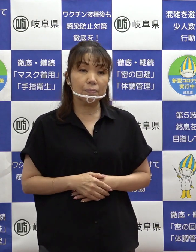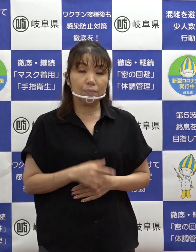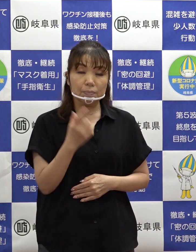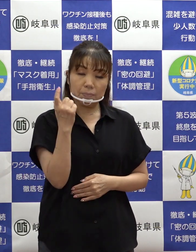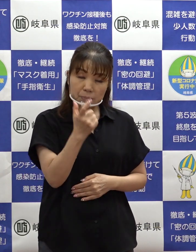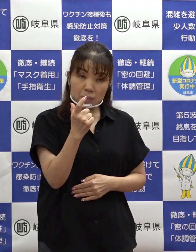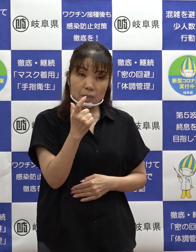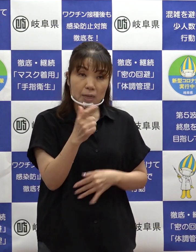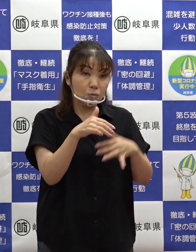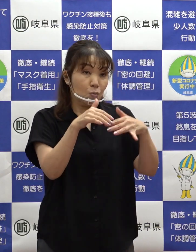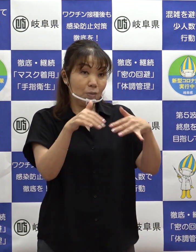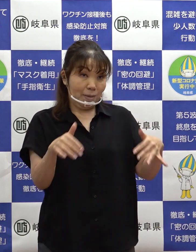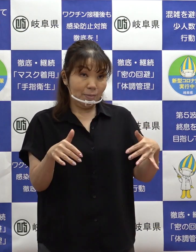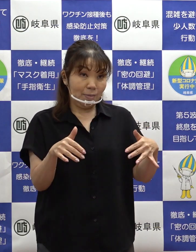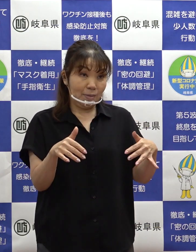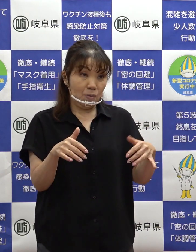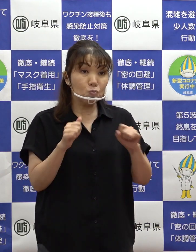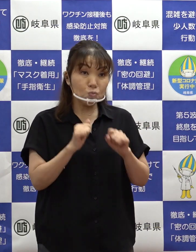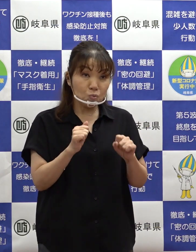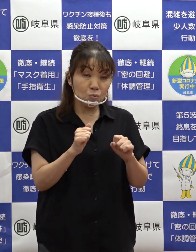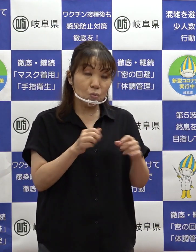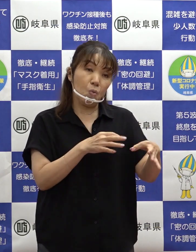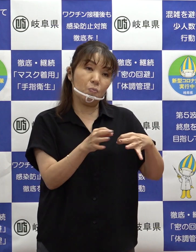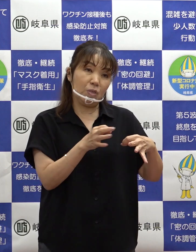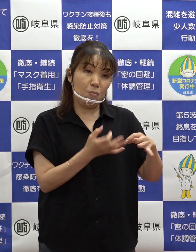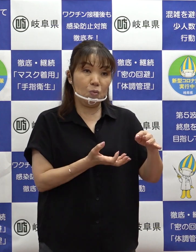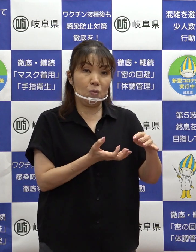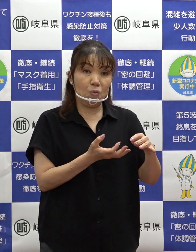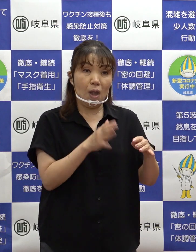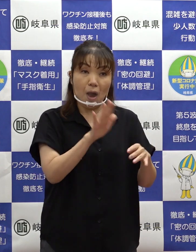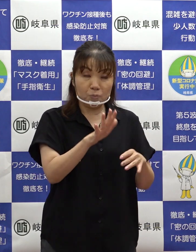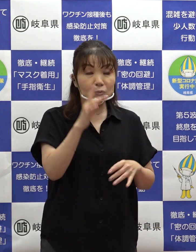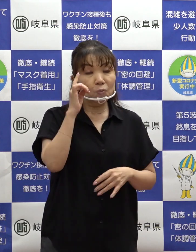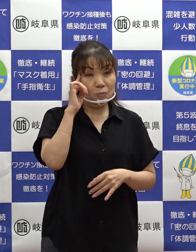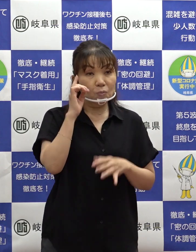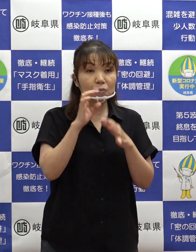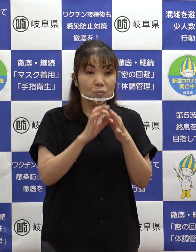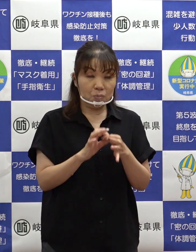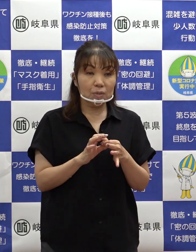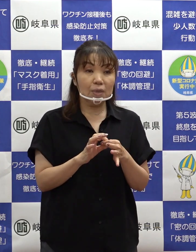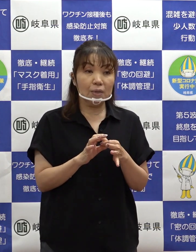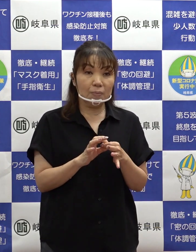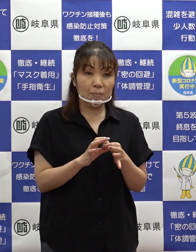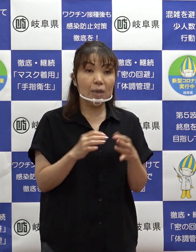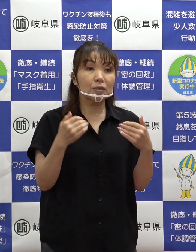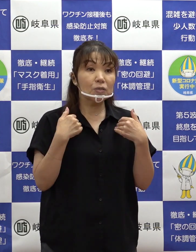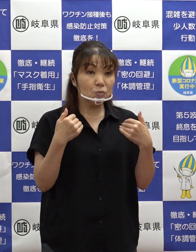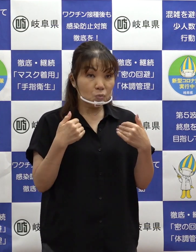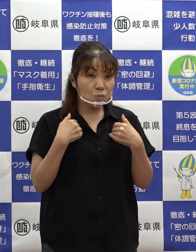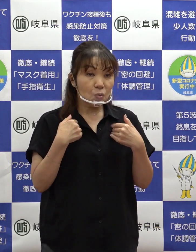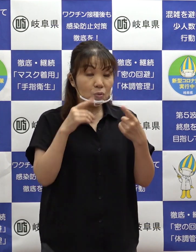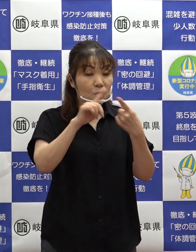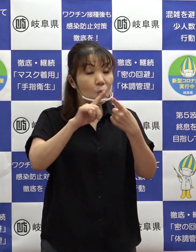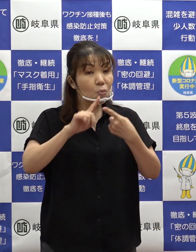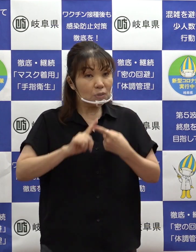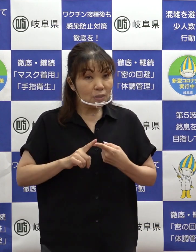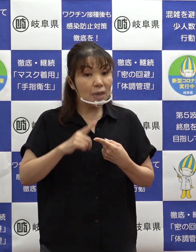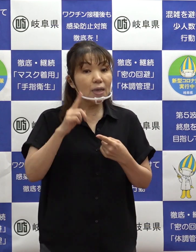しっかりとした体制になってくるところもあるでしょうから、まあ、普段にというか必要に応じてですね、見直し